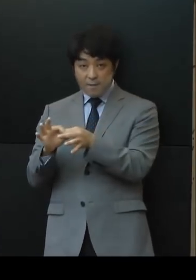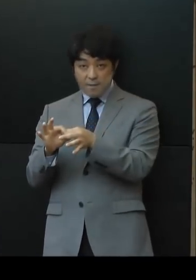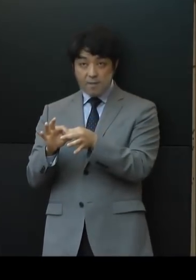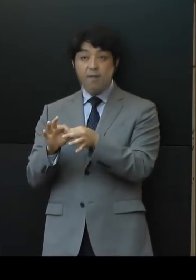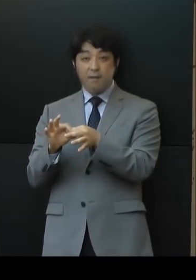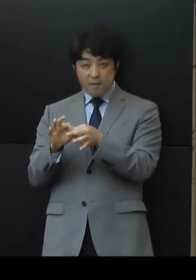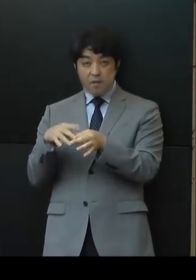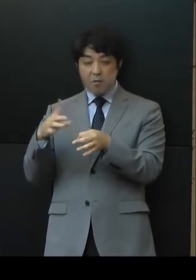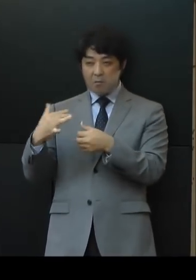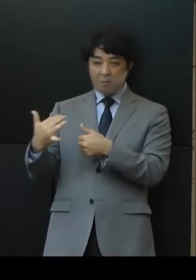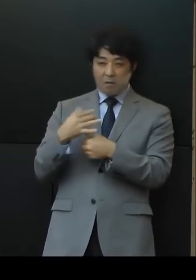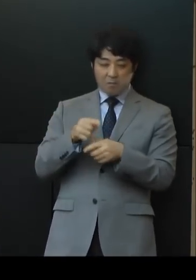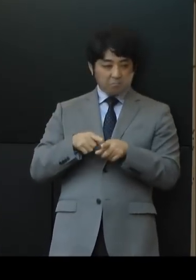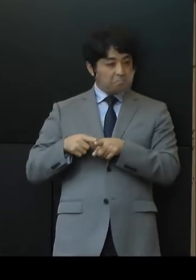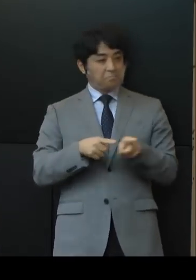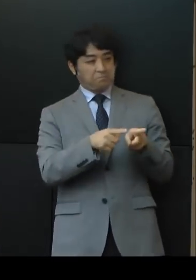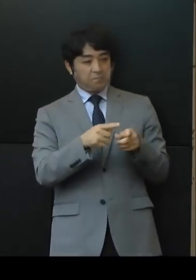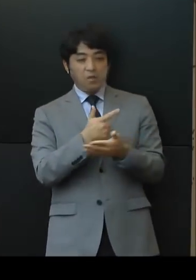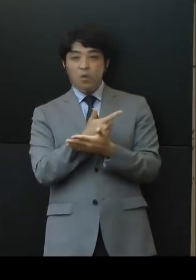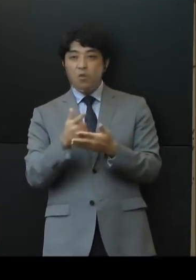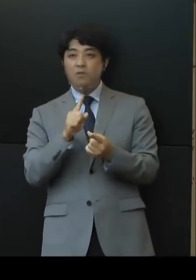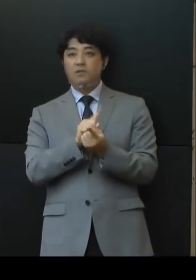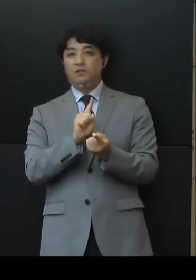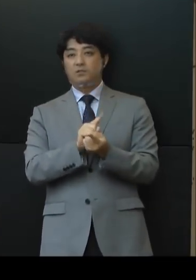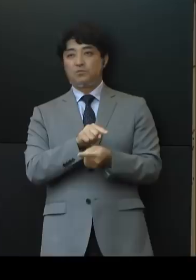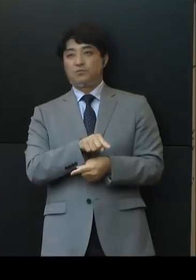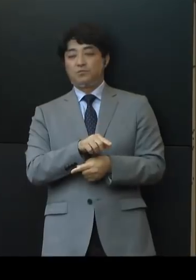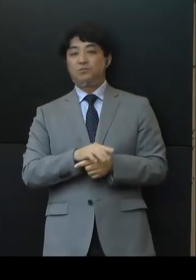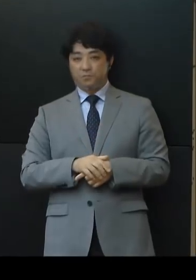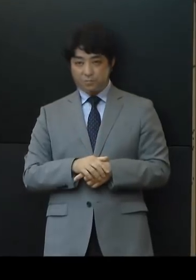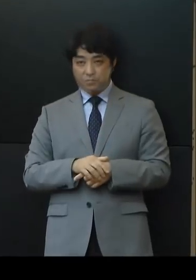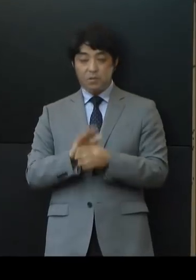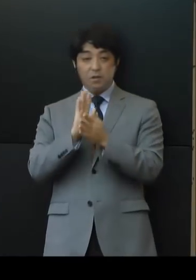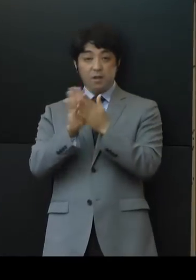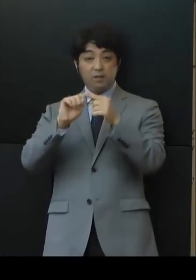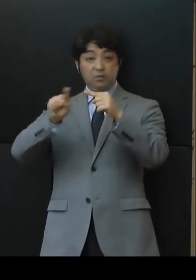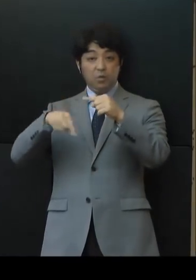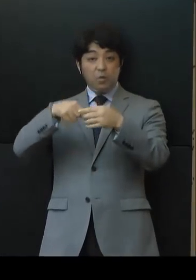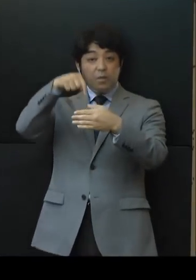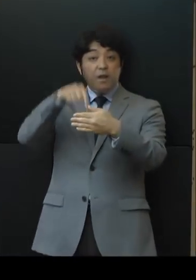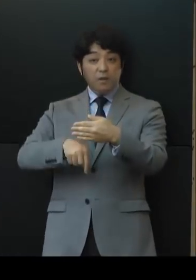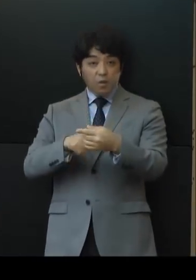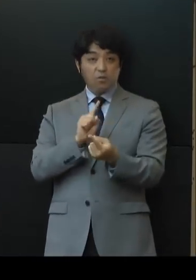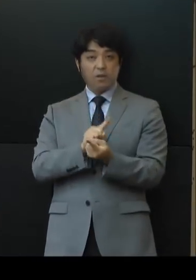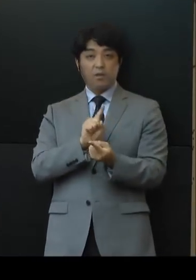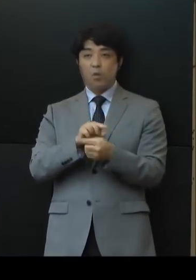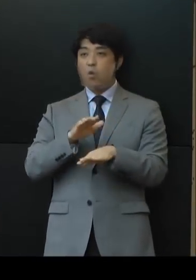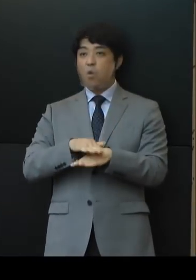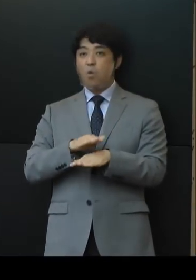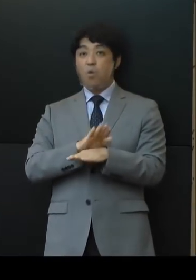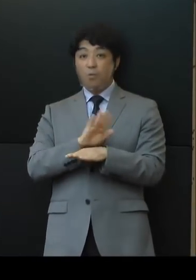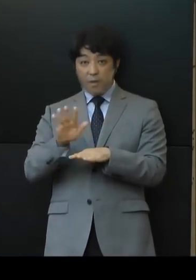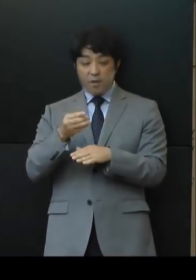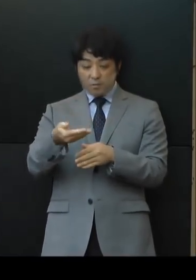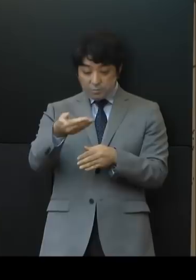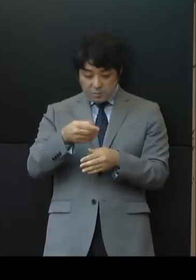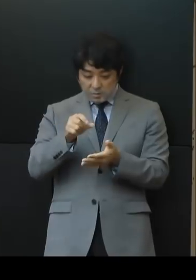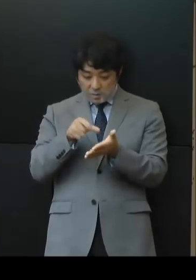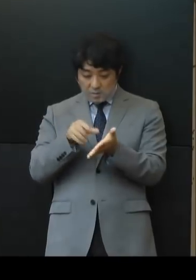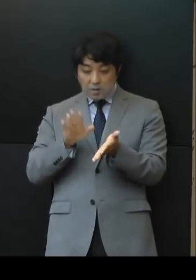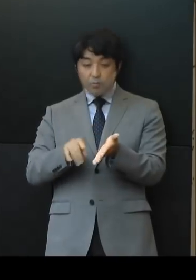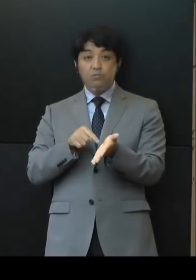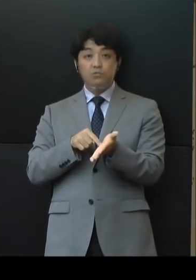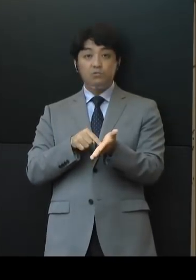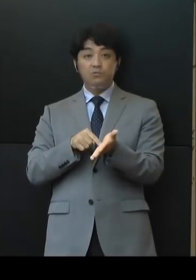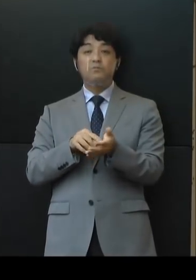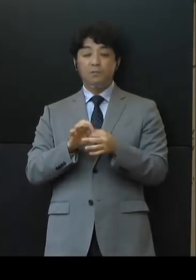被害対策で15番目につきましては県庁内の対応等について、記述しております。簡